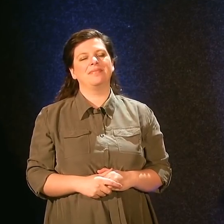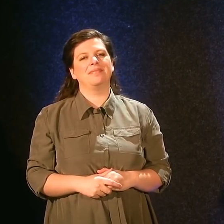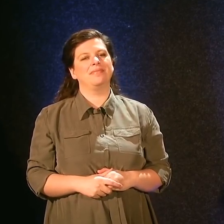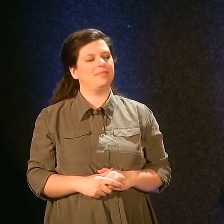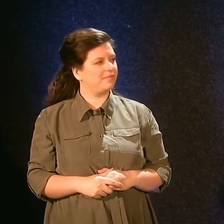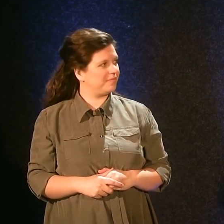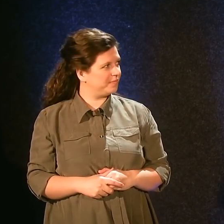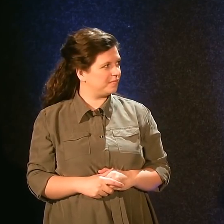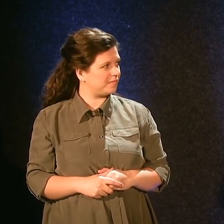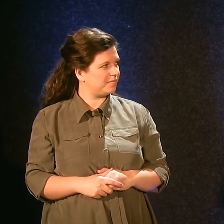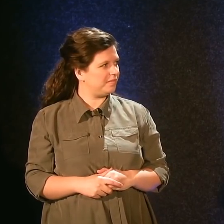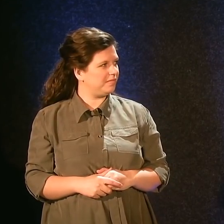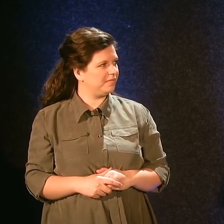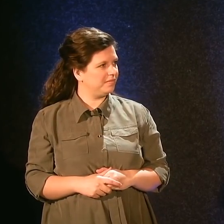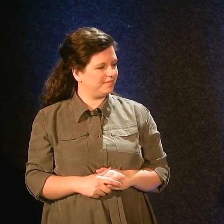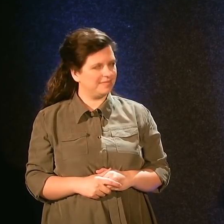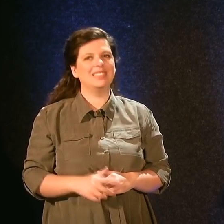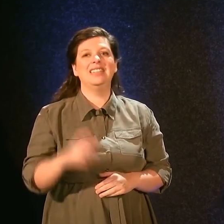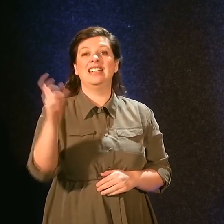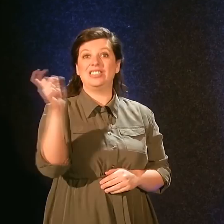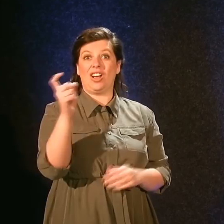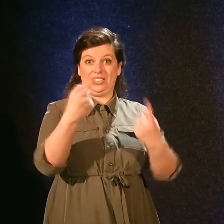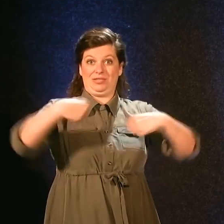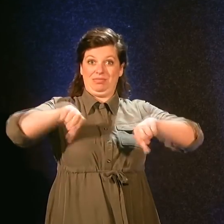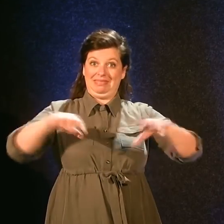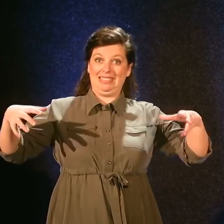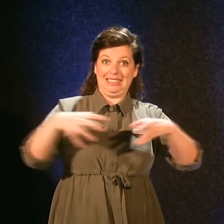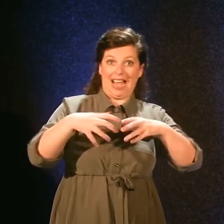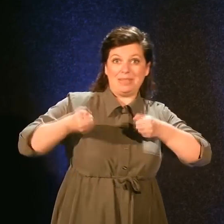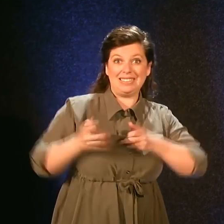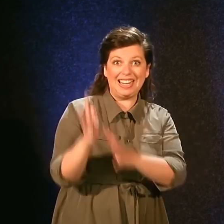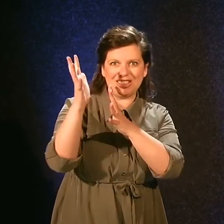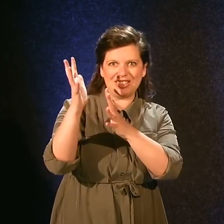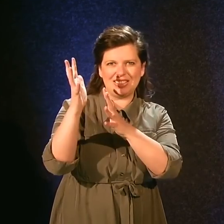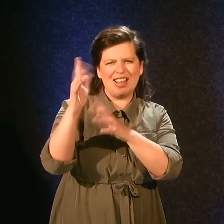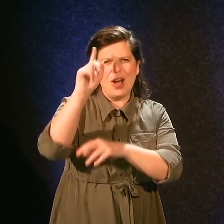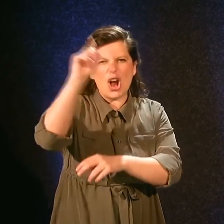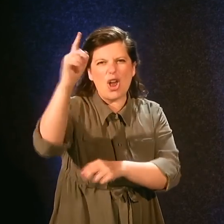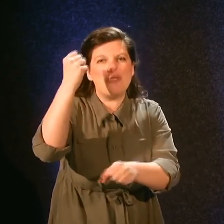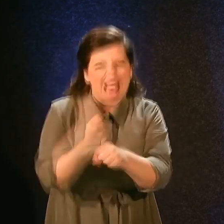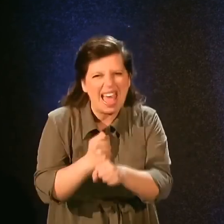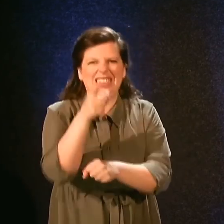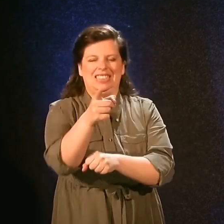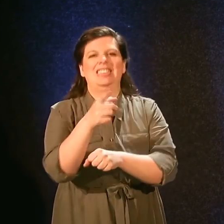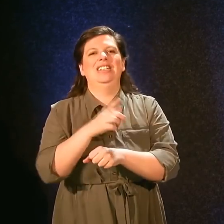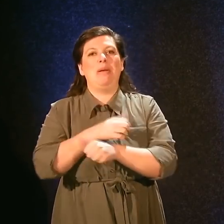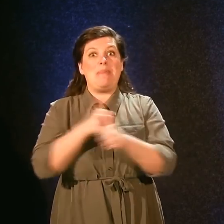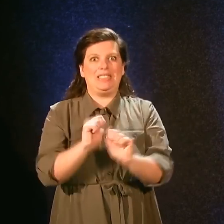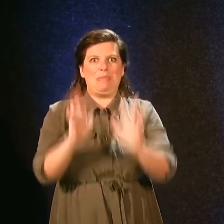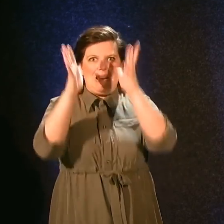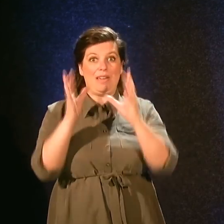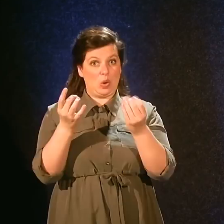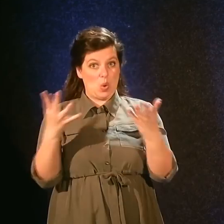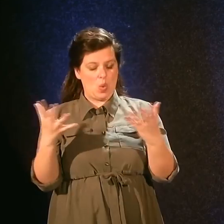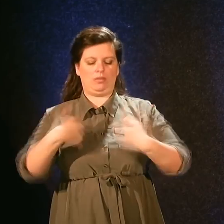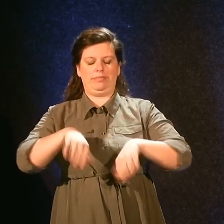We gaan nu zometeen samen zingen. En geloof me, je beleeft deze dienst het beste als je echt uit bed stapt.